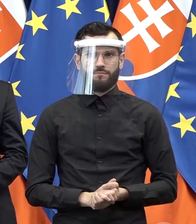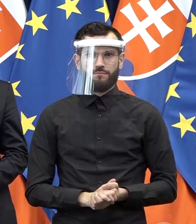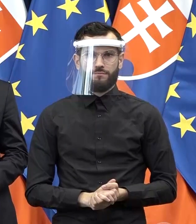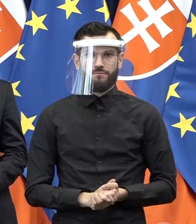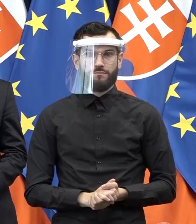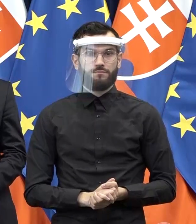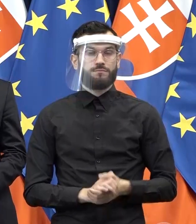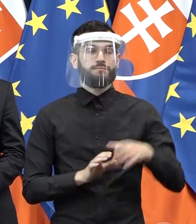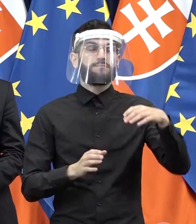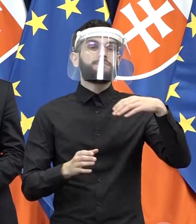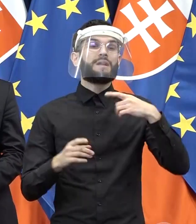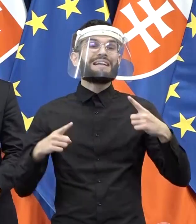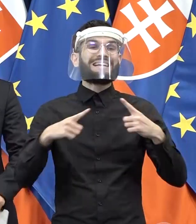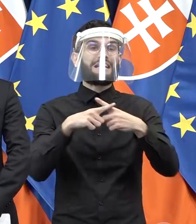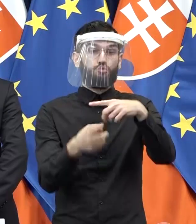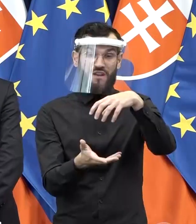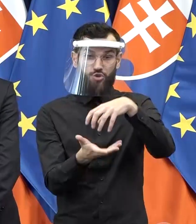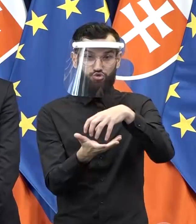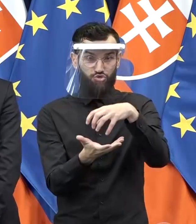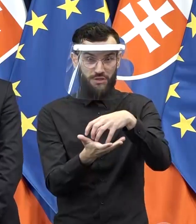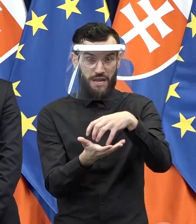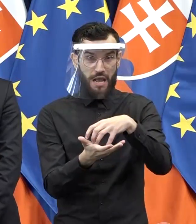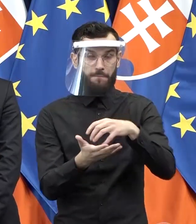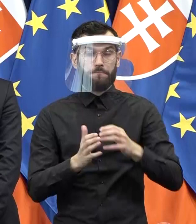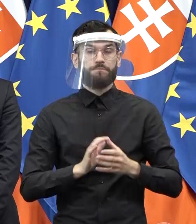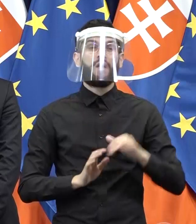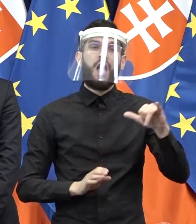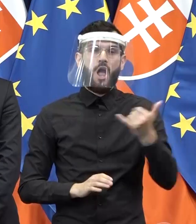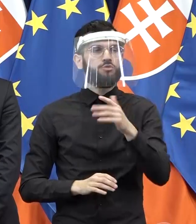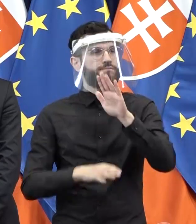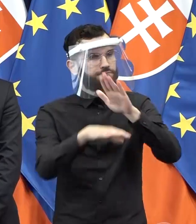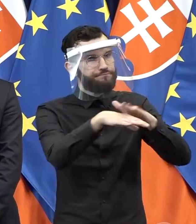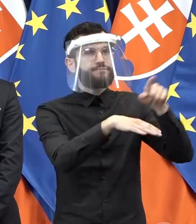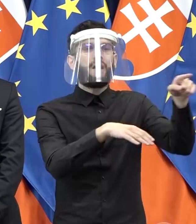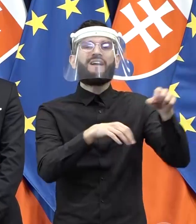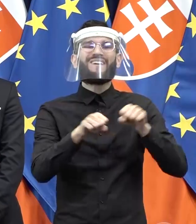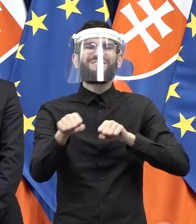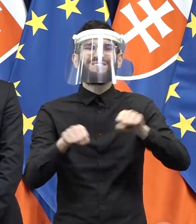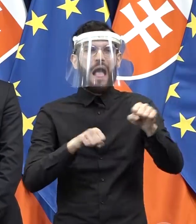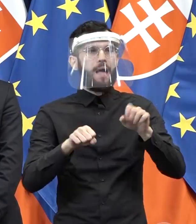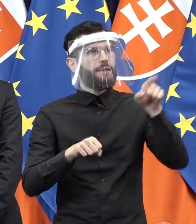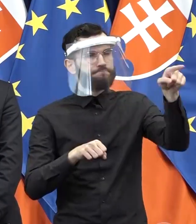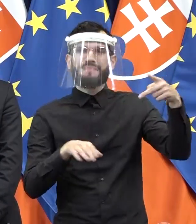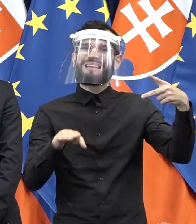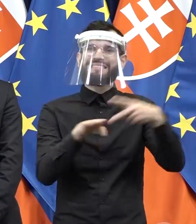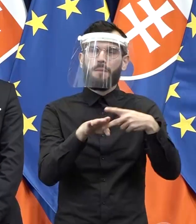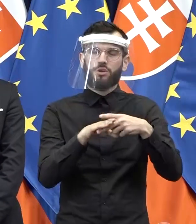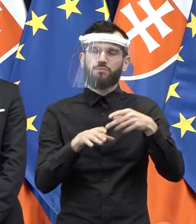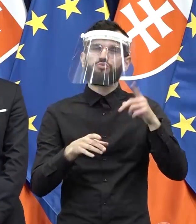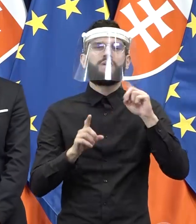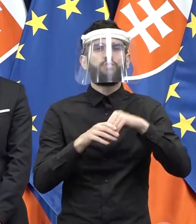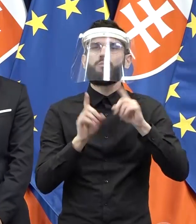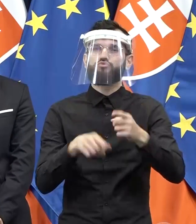Ústredný krízový štáb zároveň poveril vládu zabezpečiť nákup 200